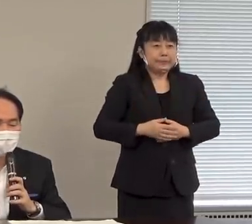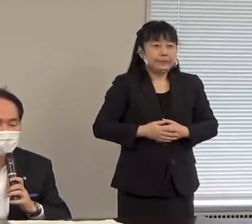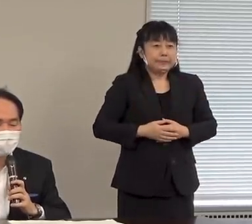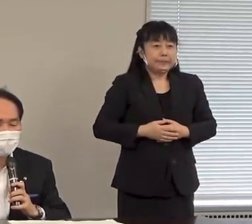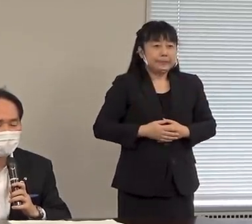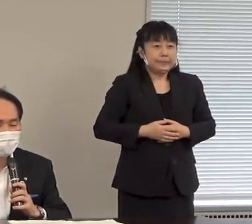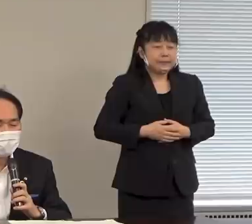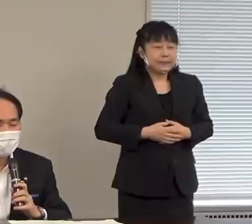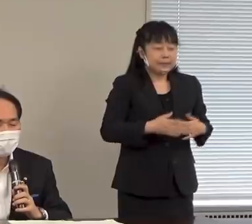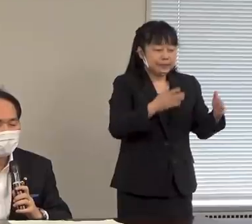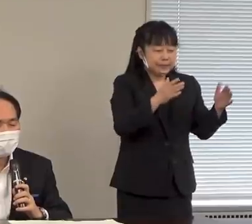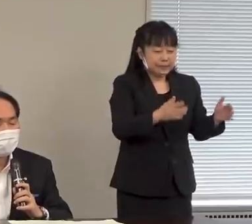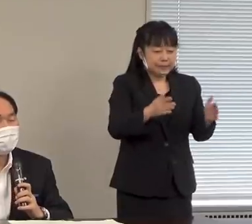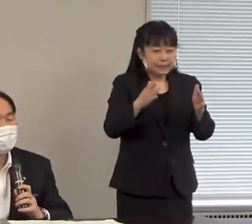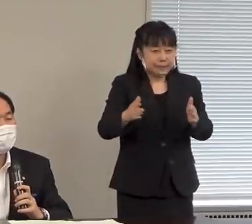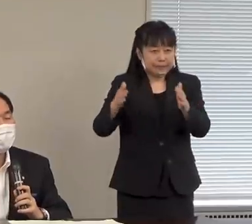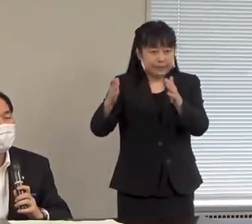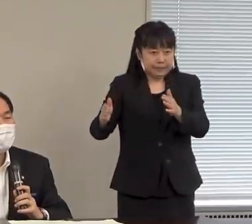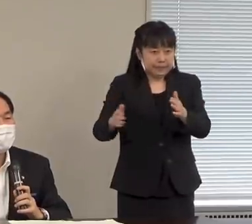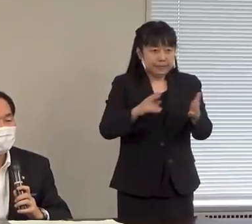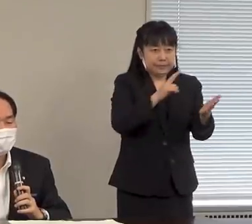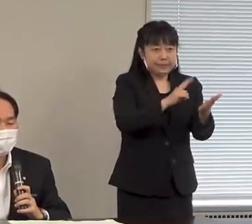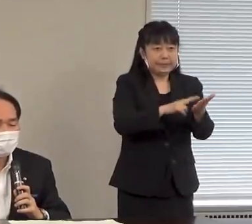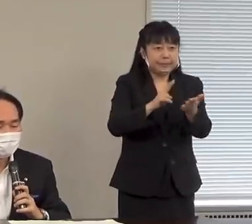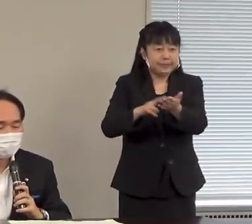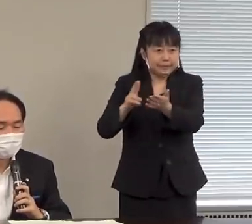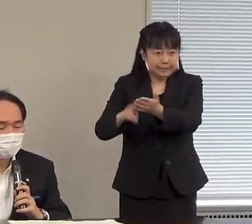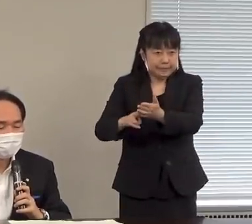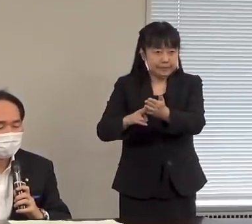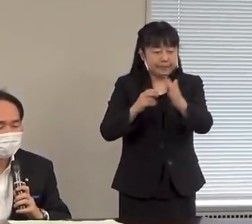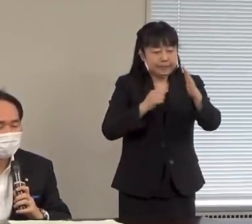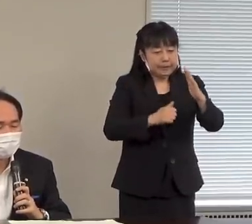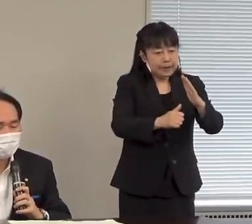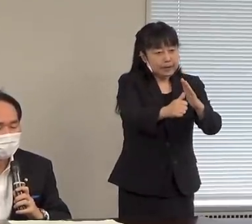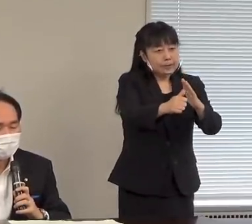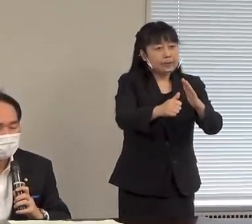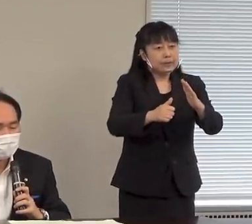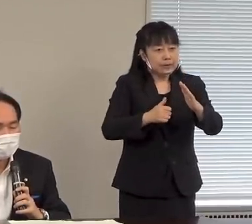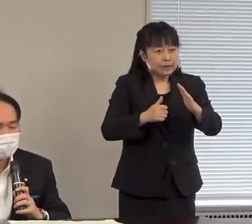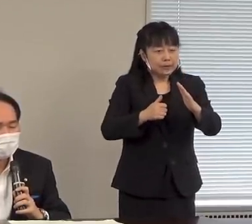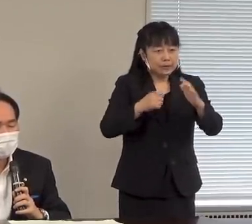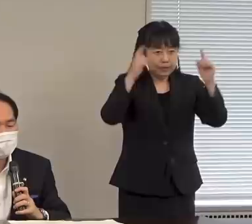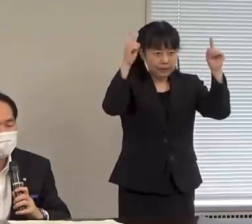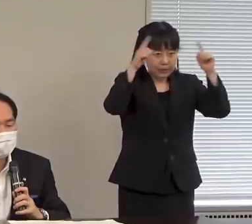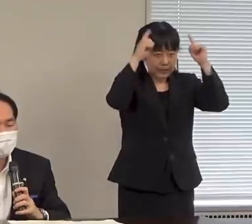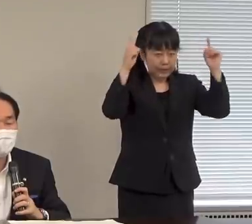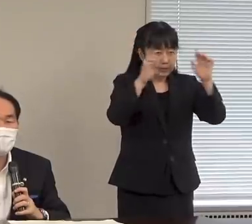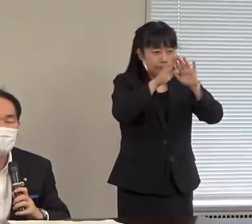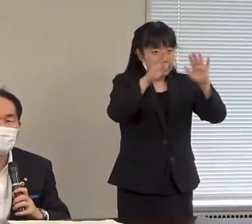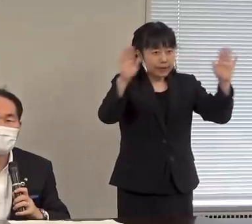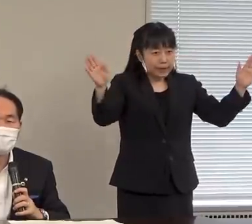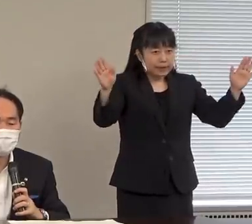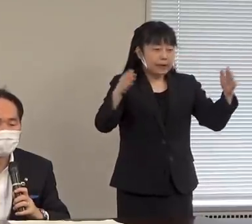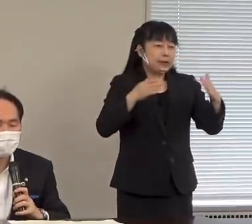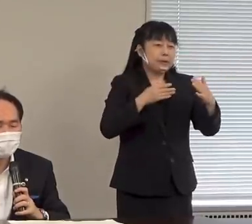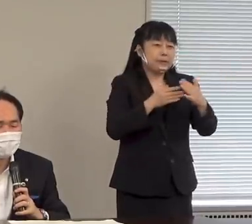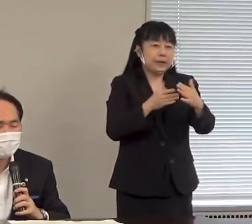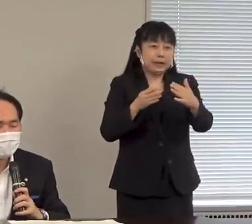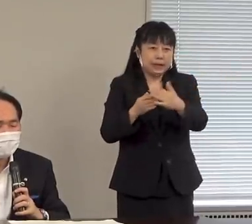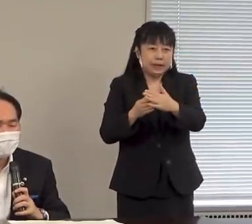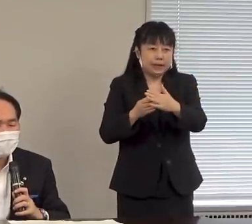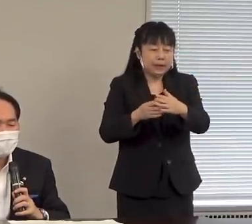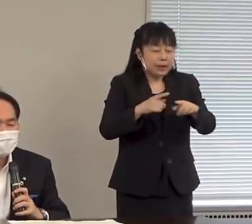を設けて外出の自粛や催しのイベント等の開催制限を緩和し